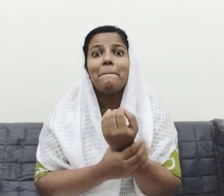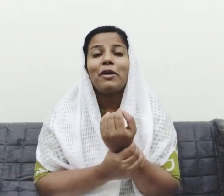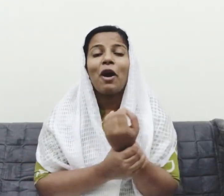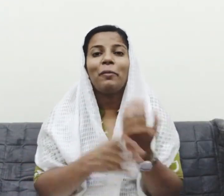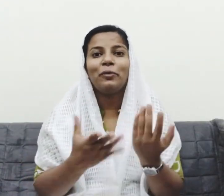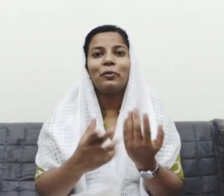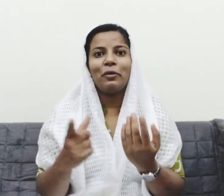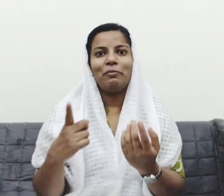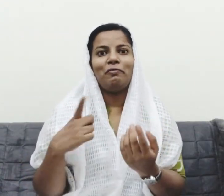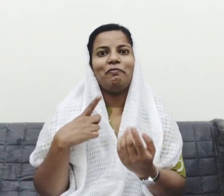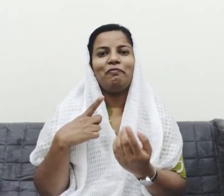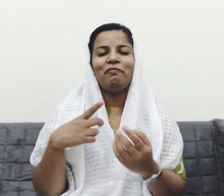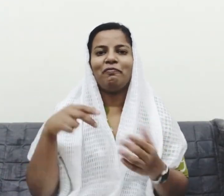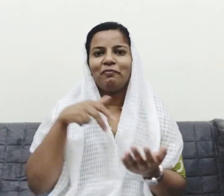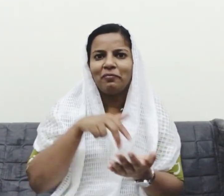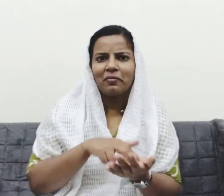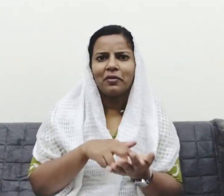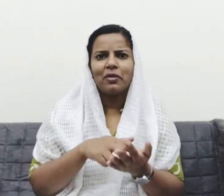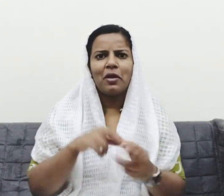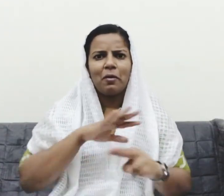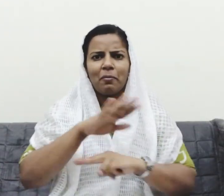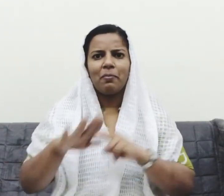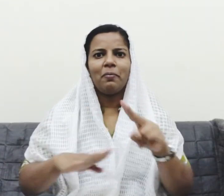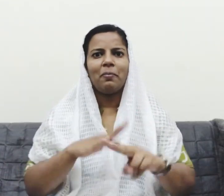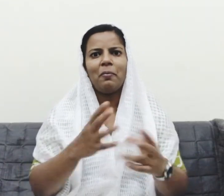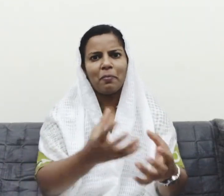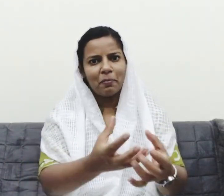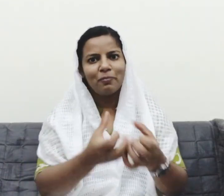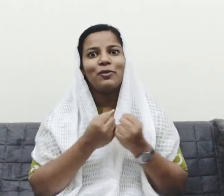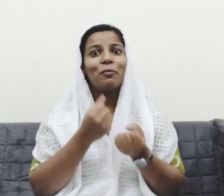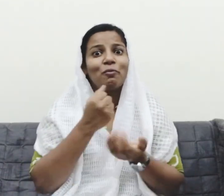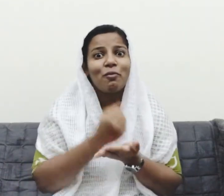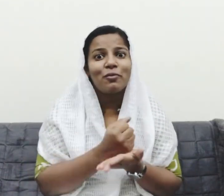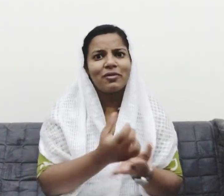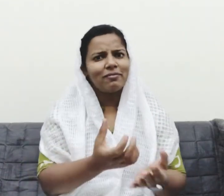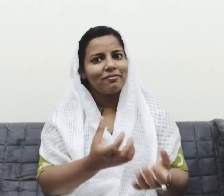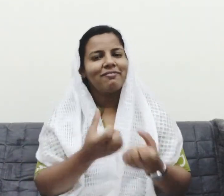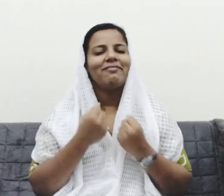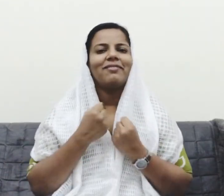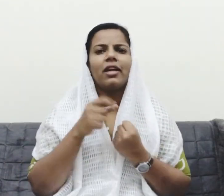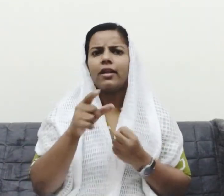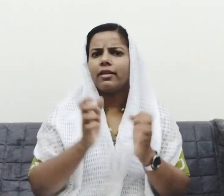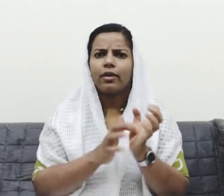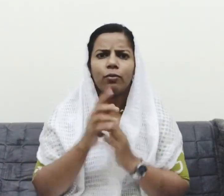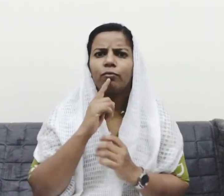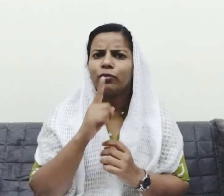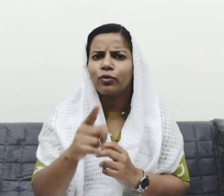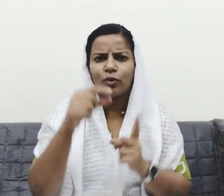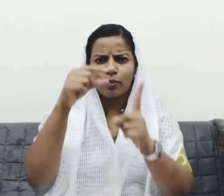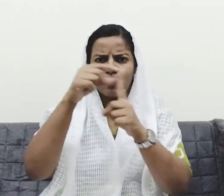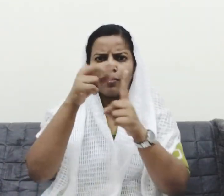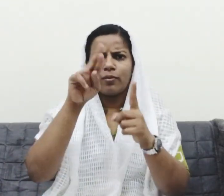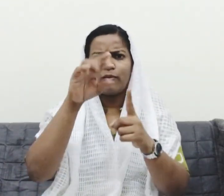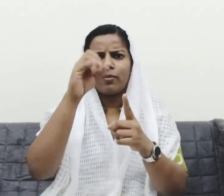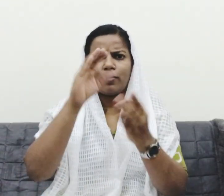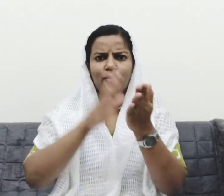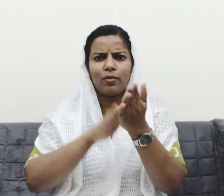വിശ്വാസത്തിൽ ശക്തിപ്പെട്ടു, വാഗ്ദത്തം ചെയ്തതിനെ പ്രാപിപ്പാനിട വന്നു. എന്നോടോ നിങ്ങളോടോ കർത്താവ് ഒരു വാഗ്ദത്തം പറഞ്ഞിട്ടുണ്ടെങ്കിൽ, വാഗ്ദത്തം വേദപുസ്തകത്തിലെ